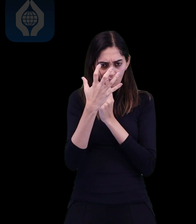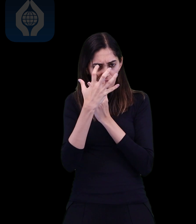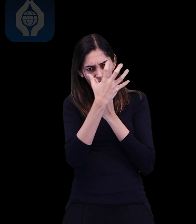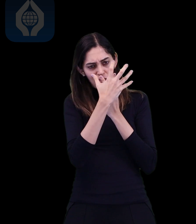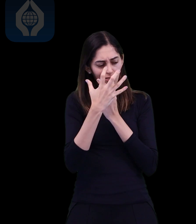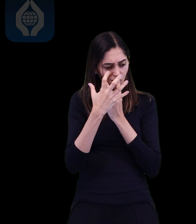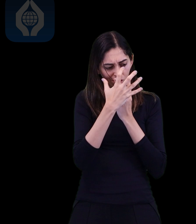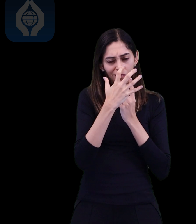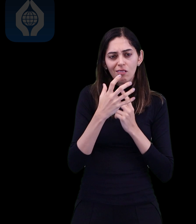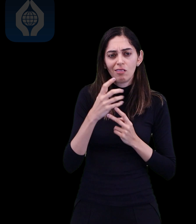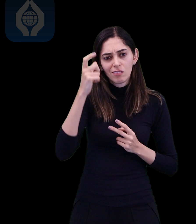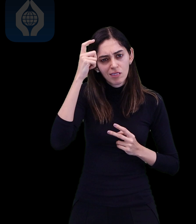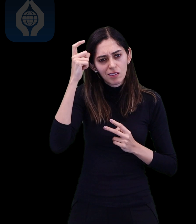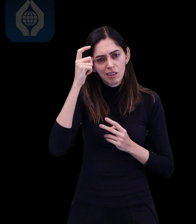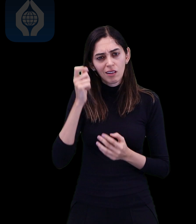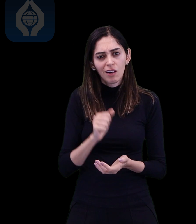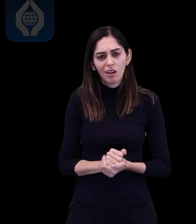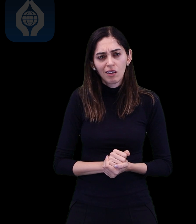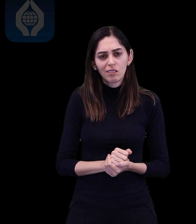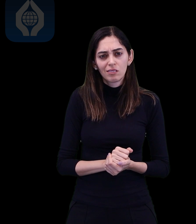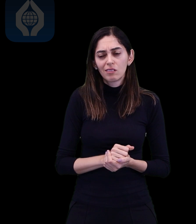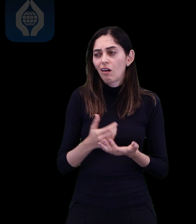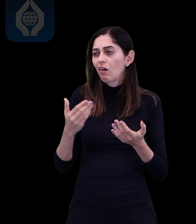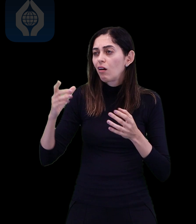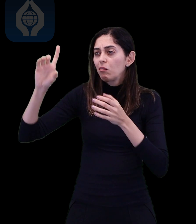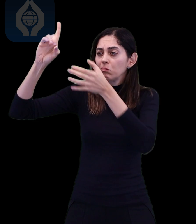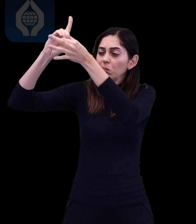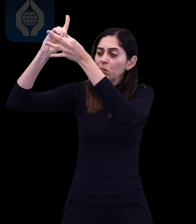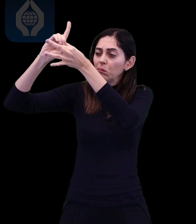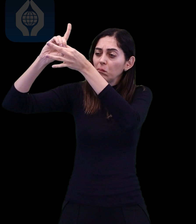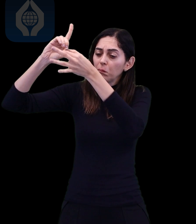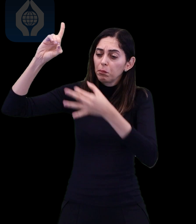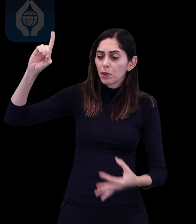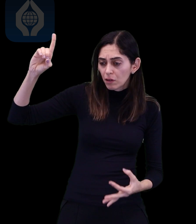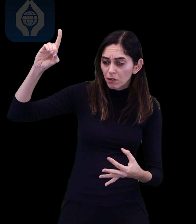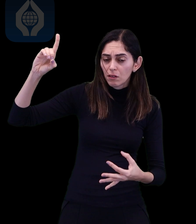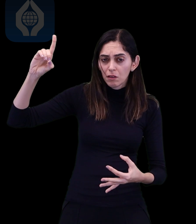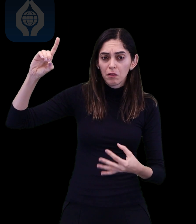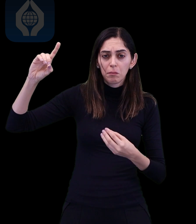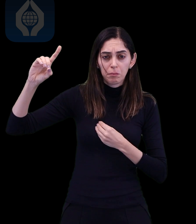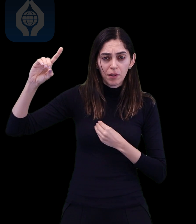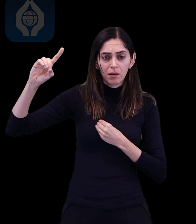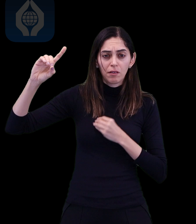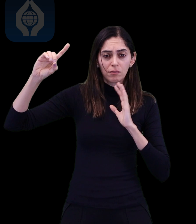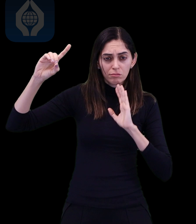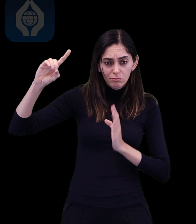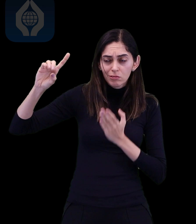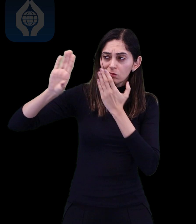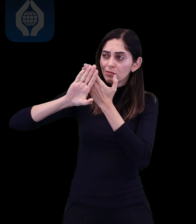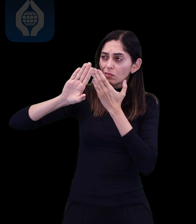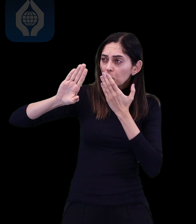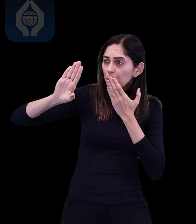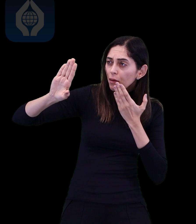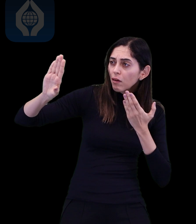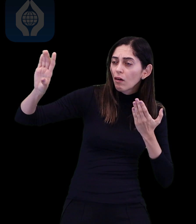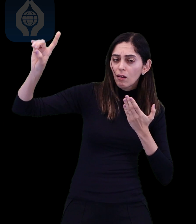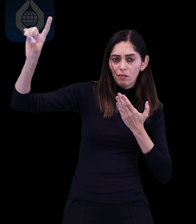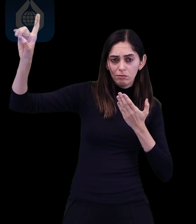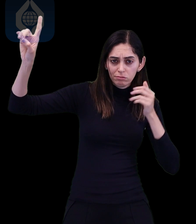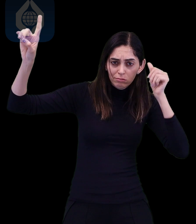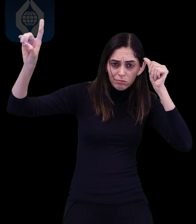agora eram pecadores, não tinham mais comunhão com Deus. E como descendentes de Adão, todos nós